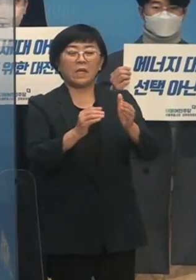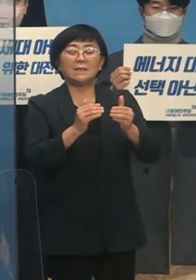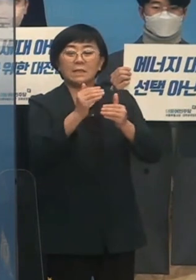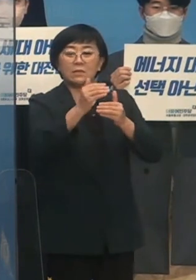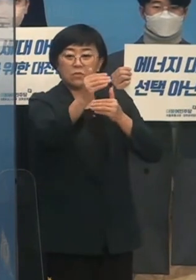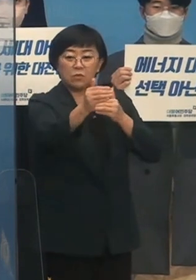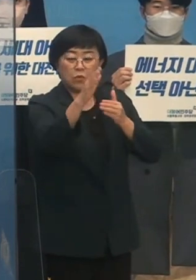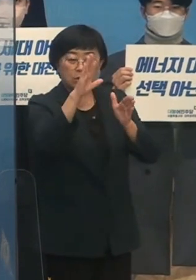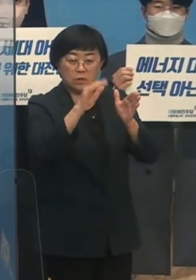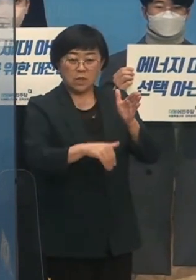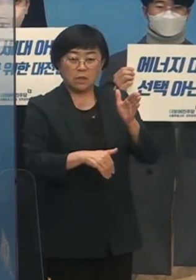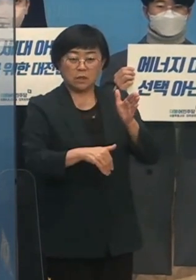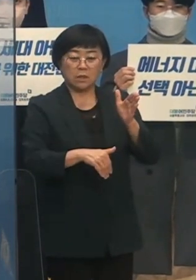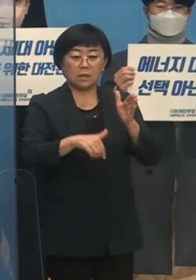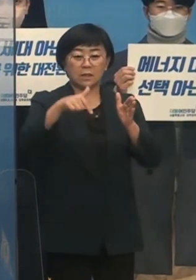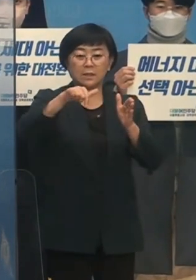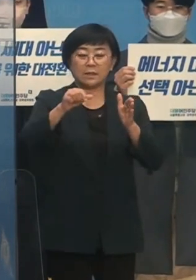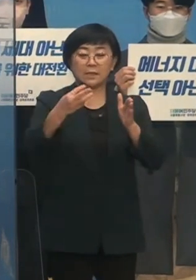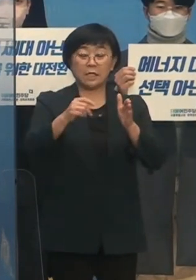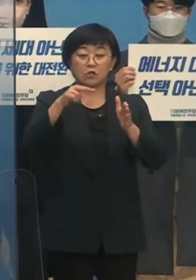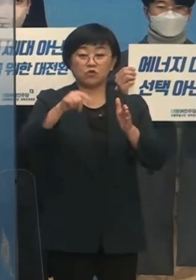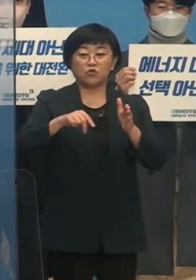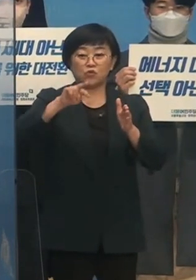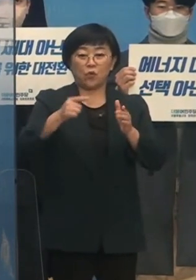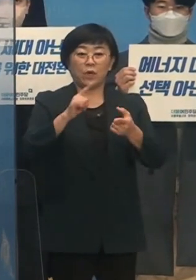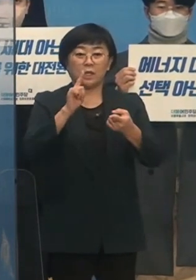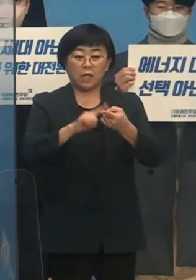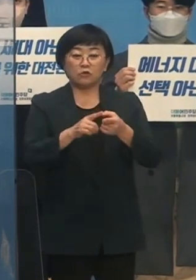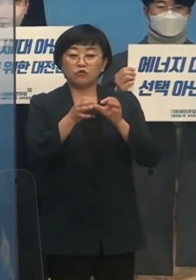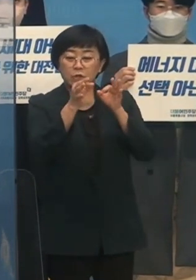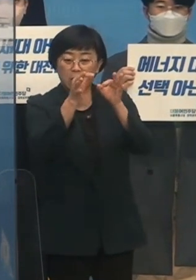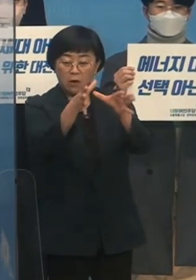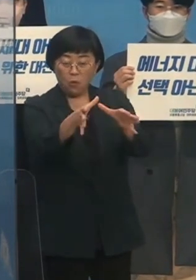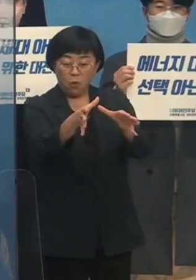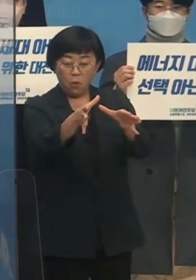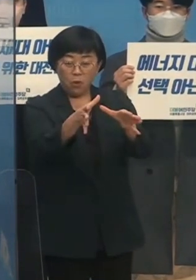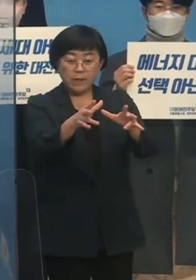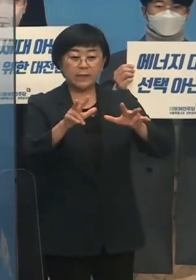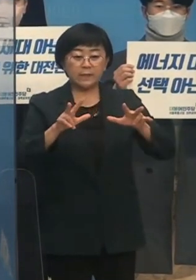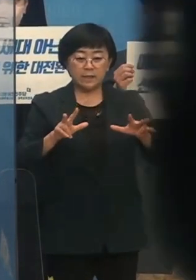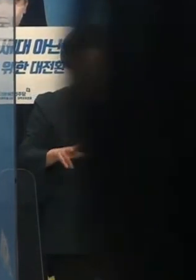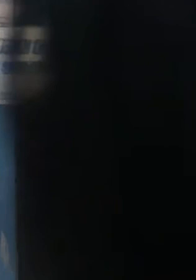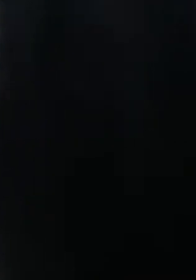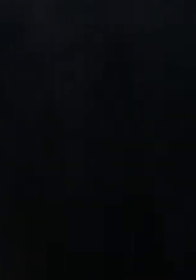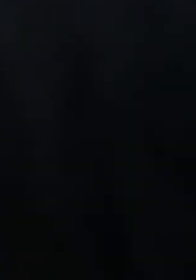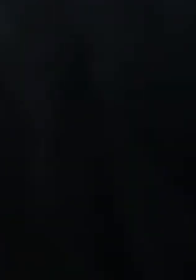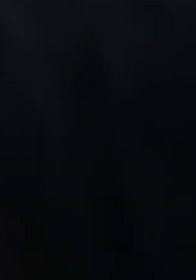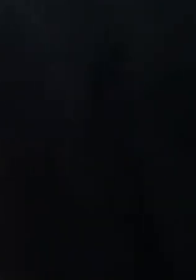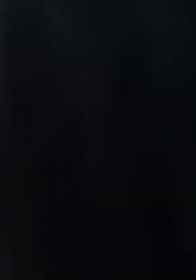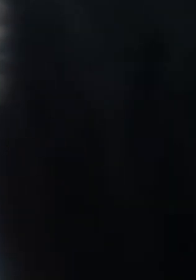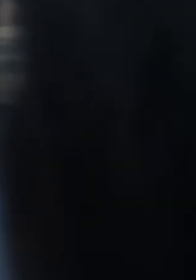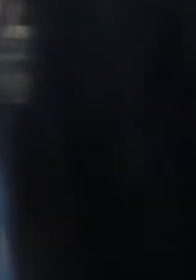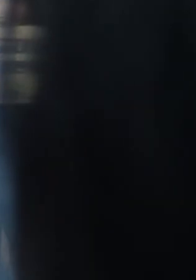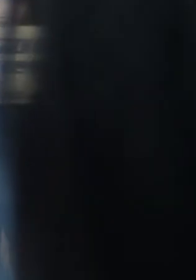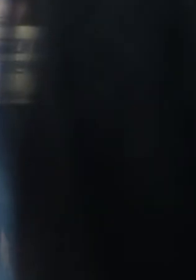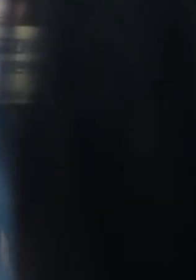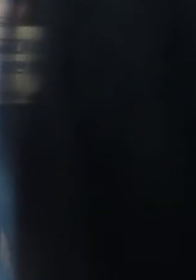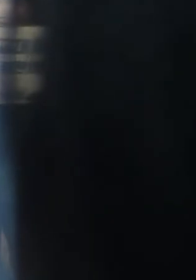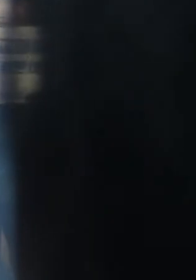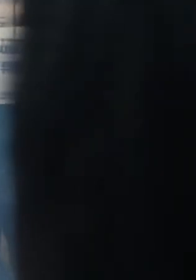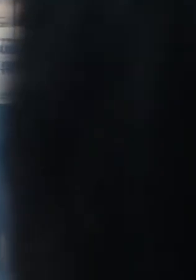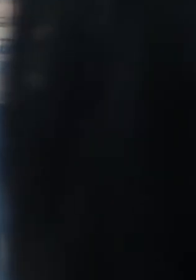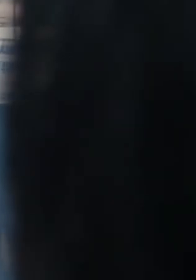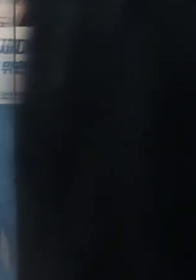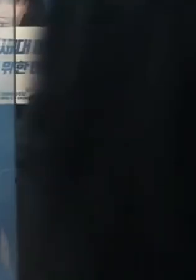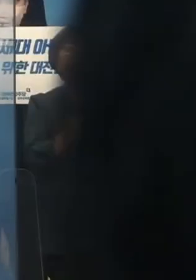장기적으로는 그린 수소에 대해 투자하되 당장 경제성 있는 블루수소를 병행하여